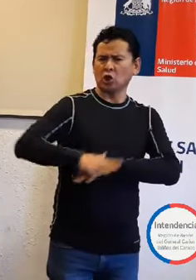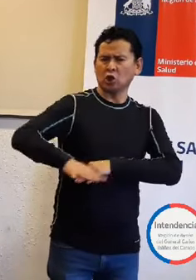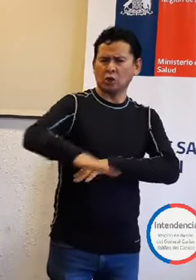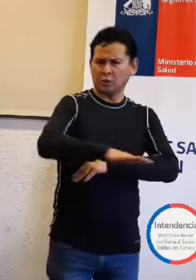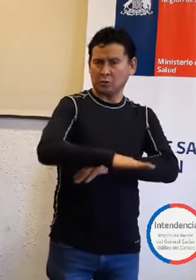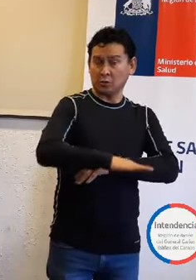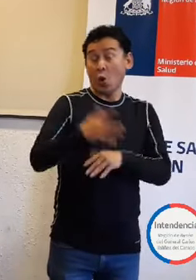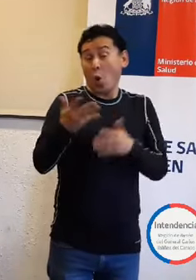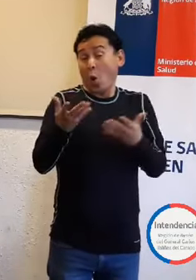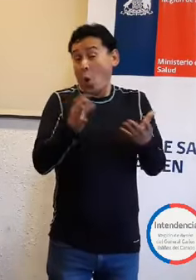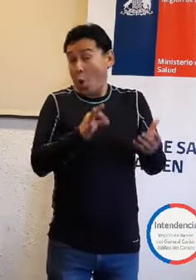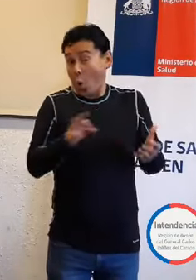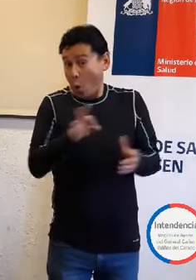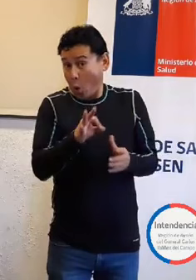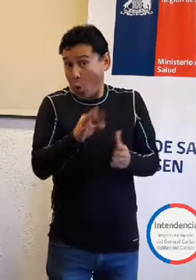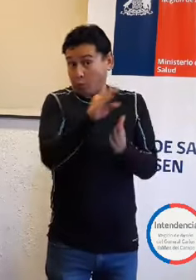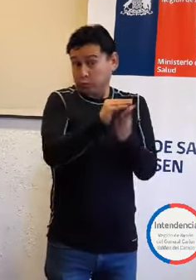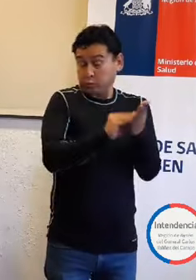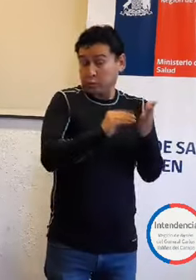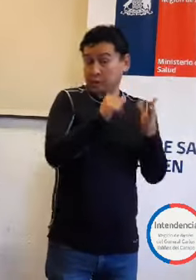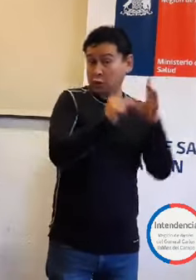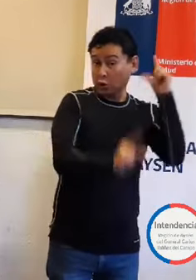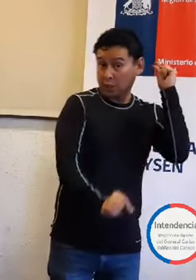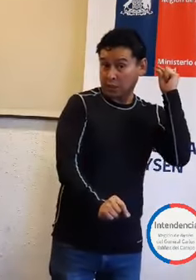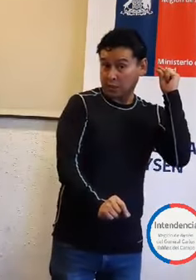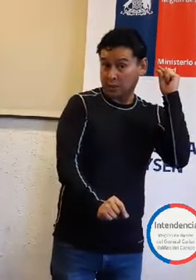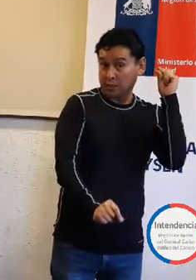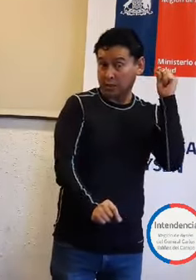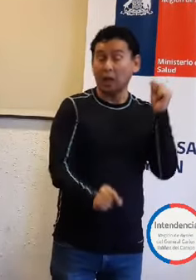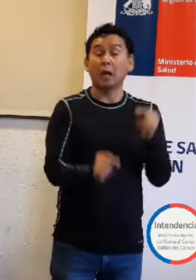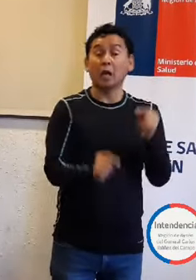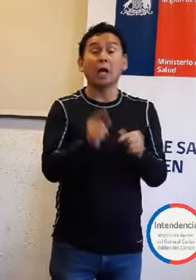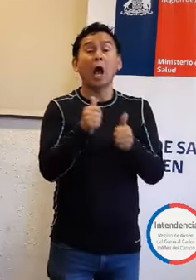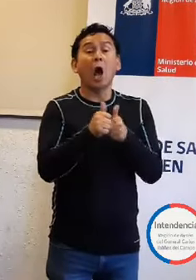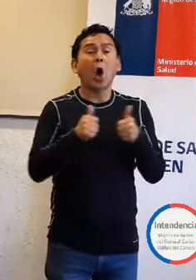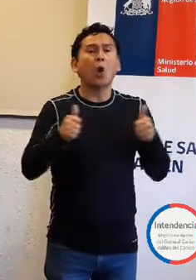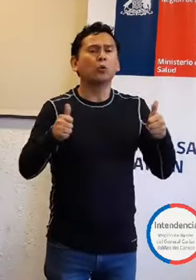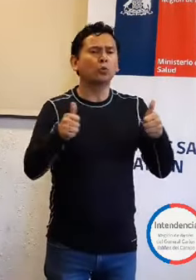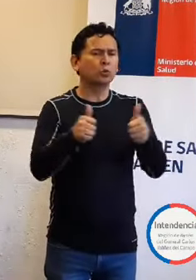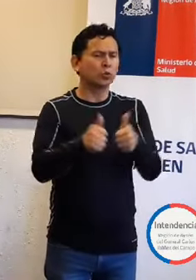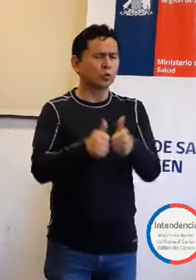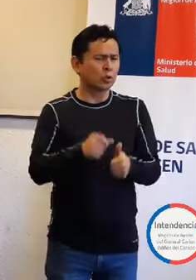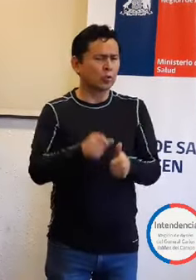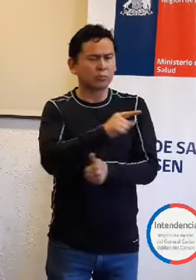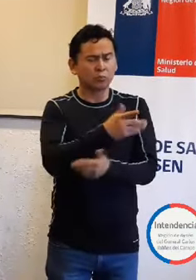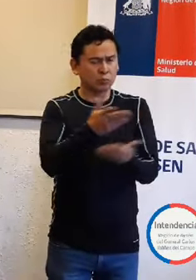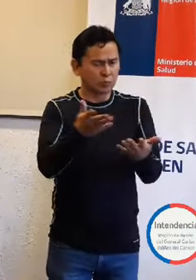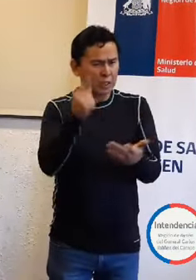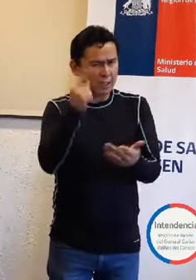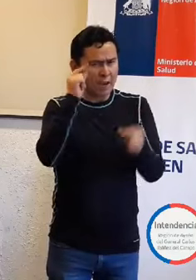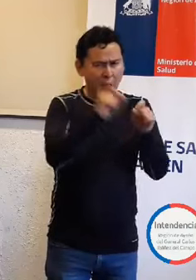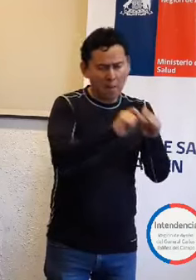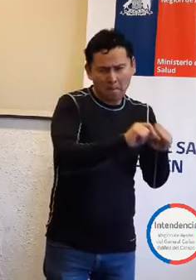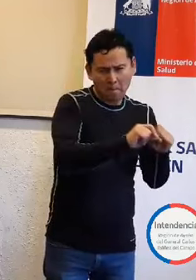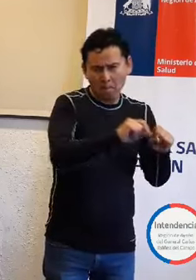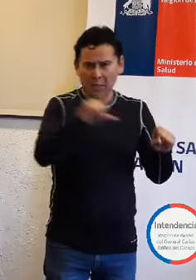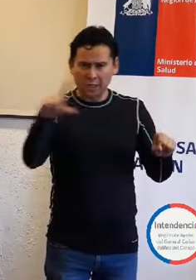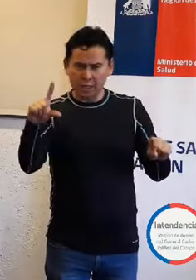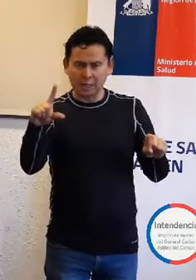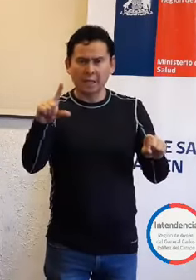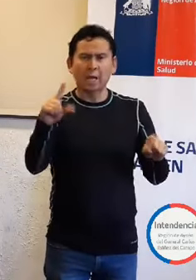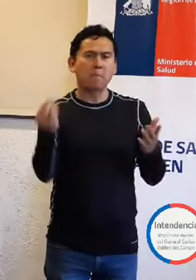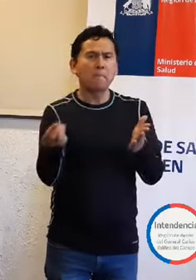o al menos según el reporte nacional. A juicio de las autoridades ¿no encuentran que se debiera aumentar la cantidad